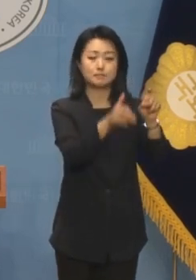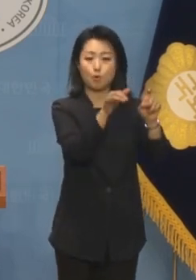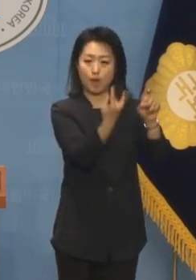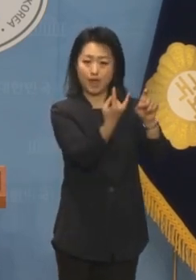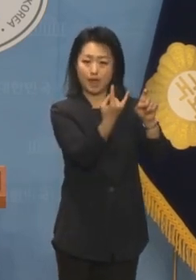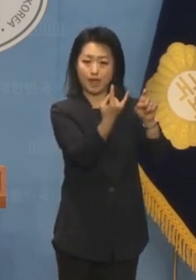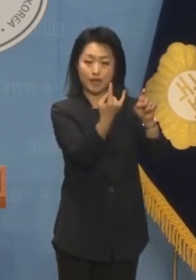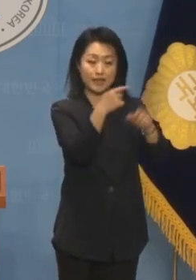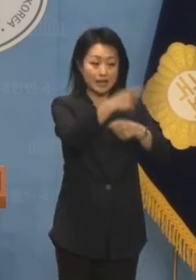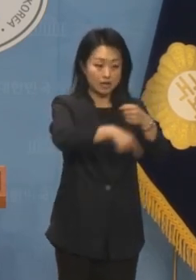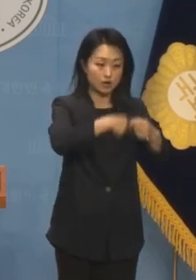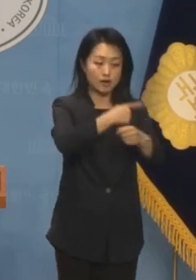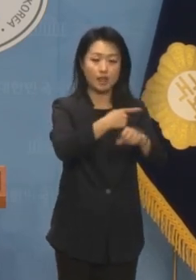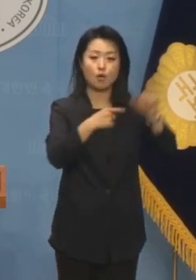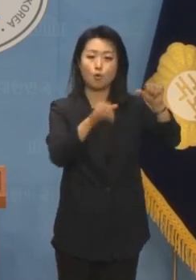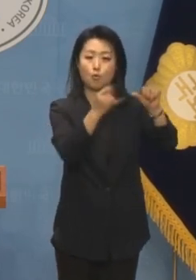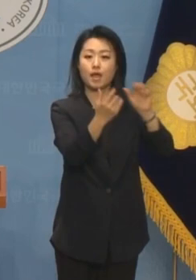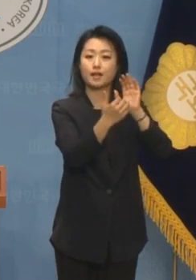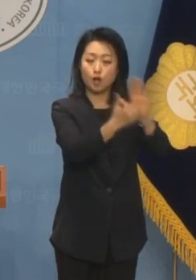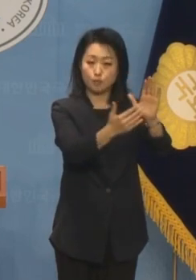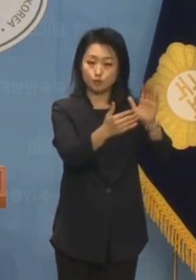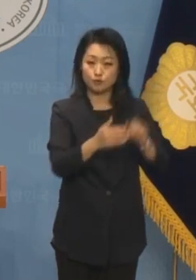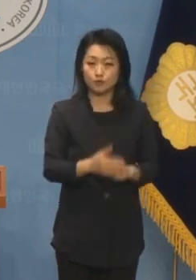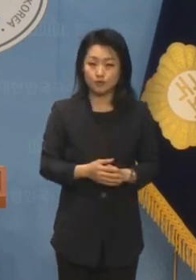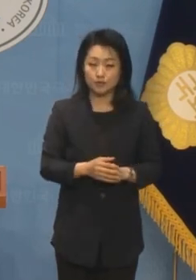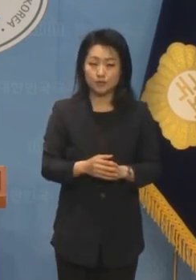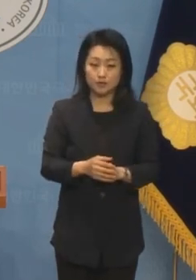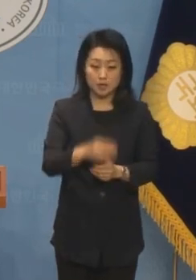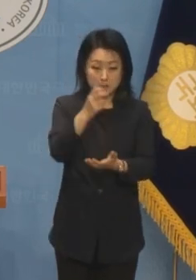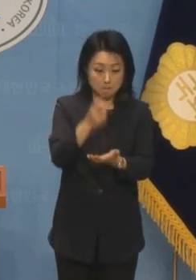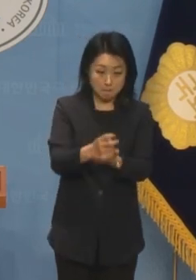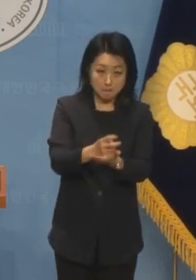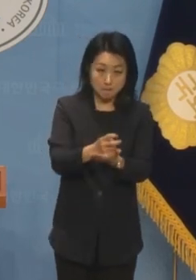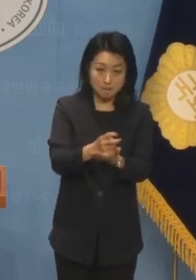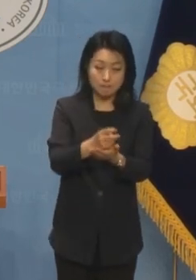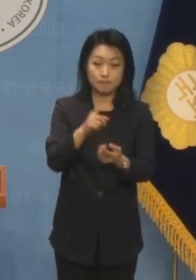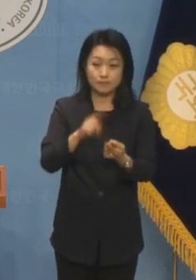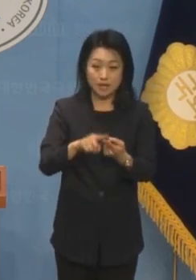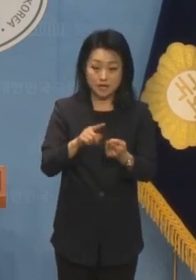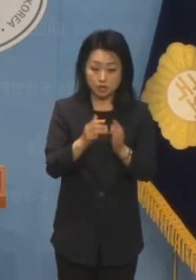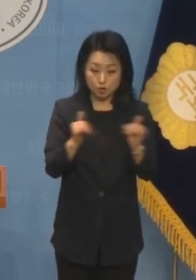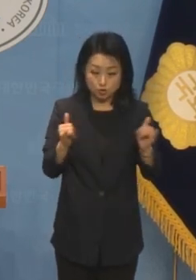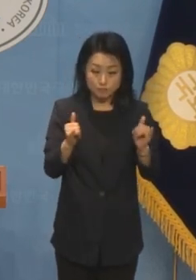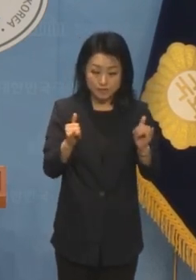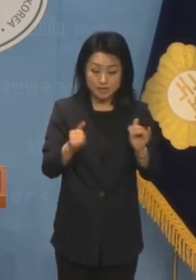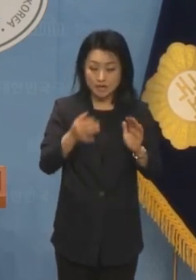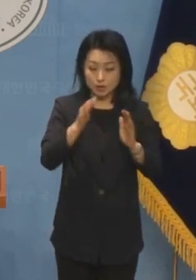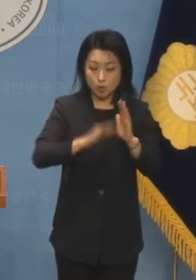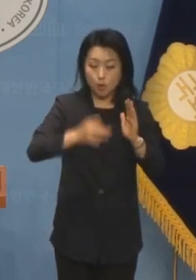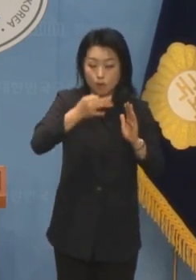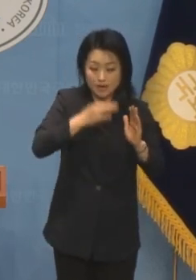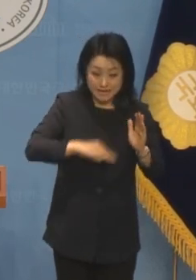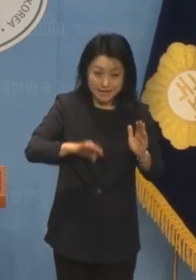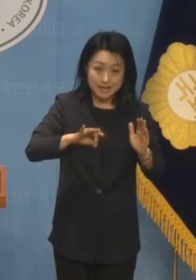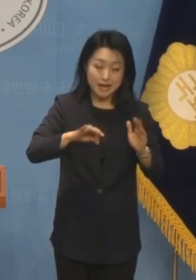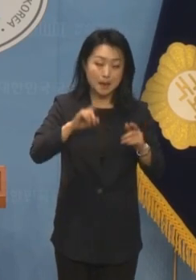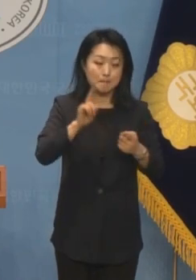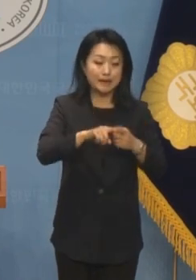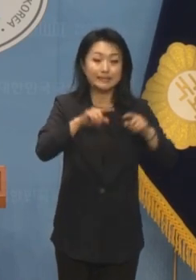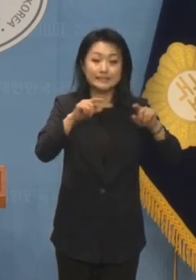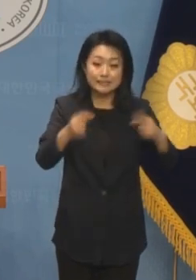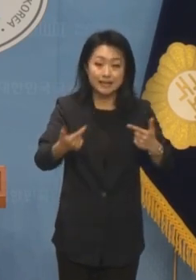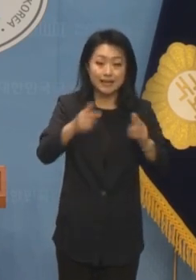법률안이 헌법에 위배되거나 집행이 불가능하거나 국민의 공익에 반할 때 등 제한적으로 사용해야